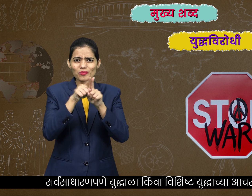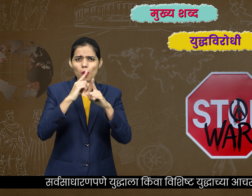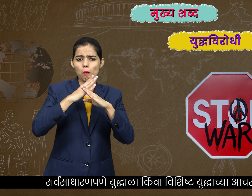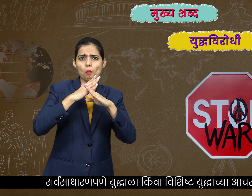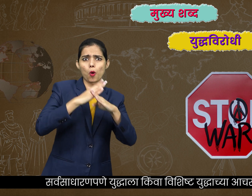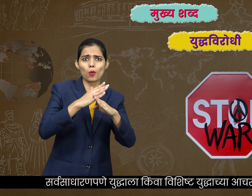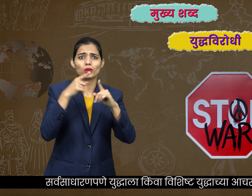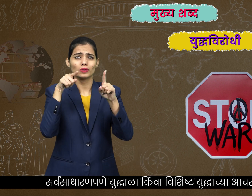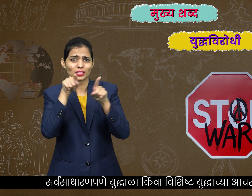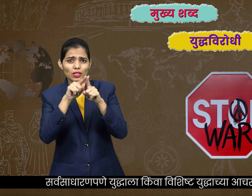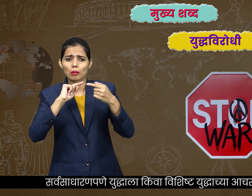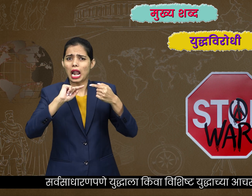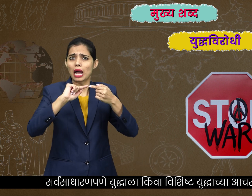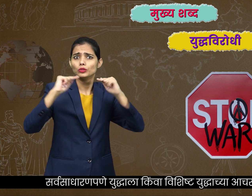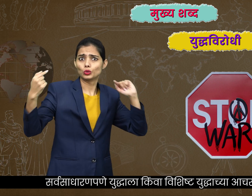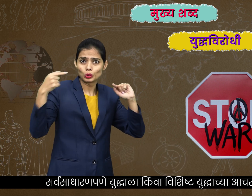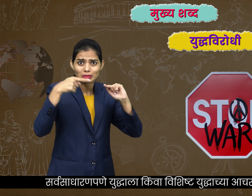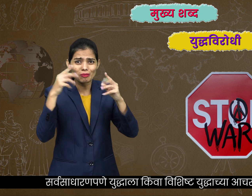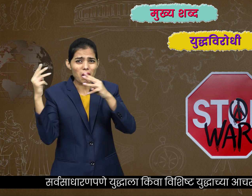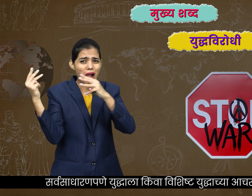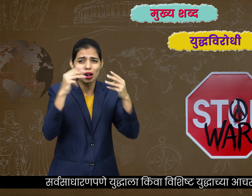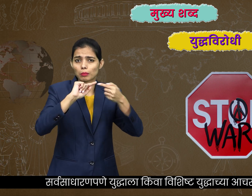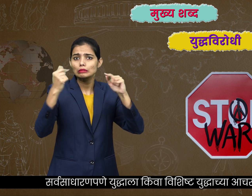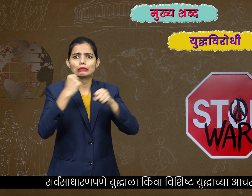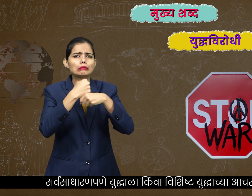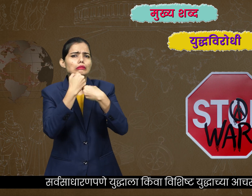सर्वसाधारणपणे युद्धाला किंवा विशिष्ट युद्धाच्या आचरणाला विरोध.